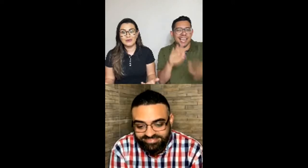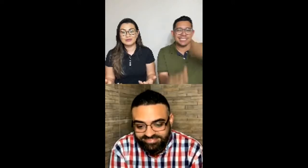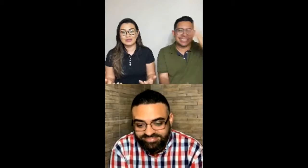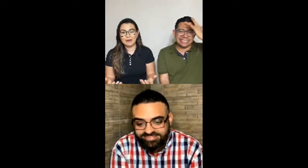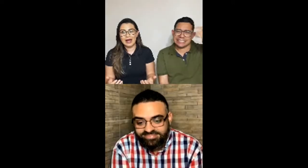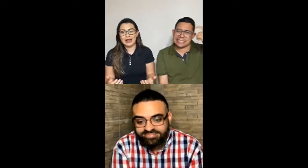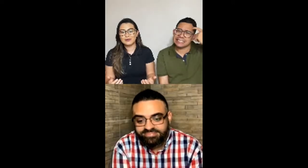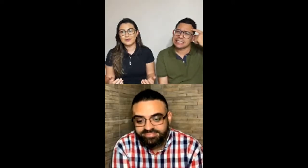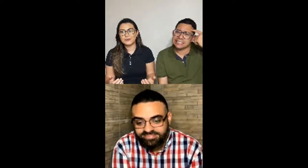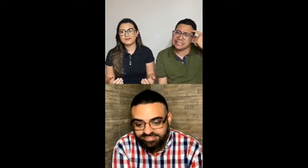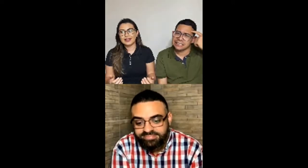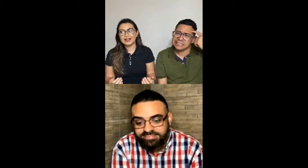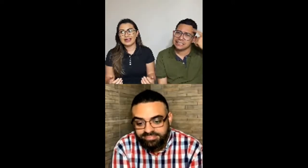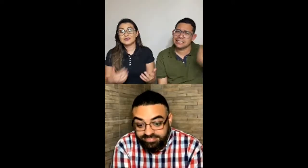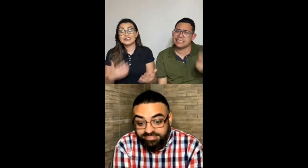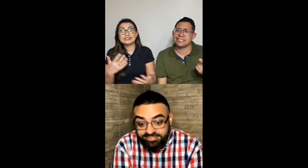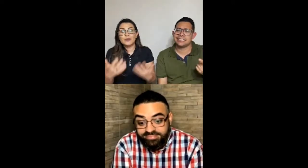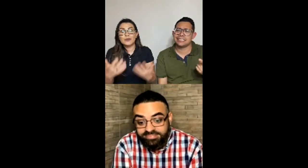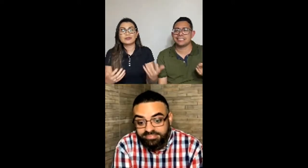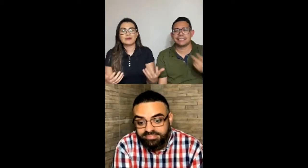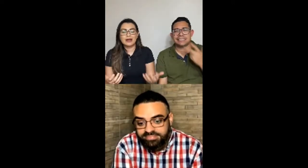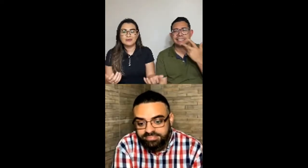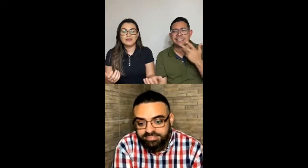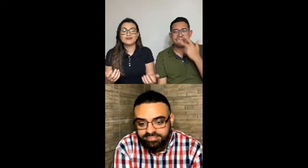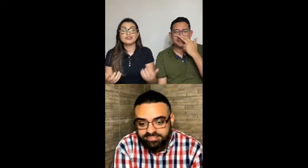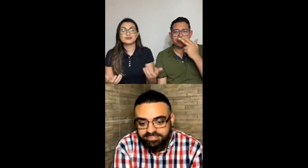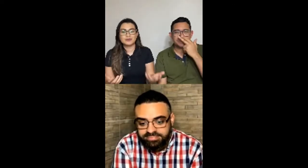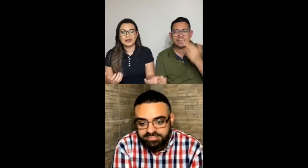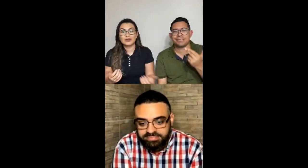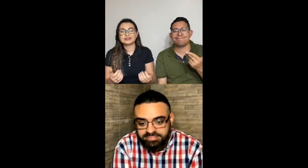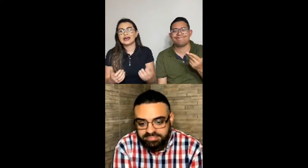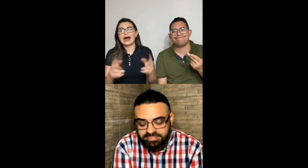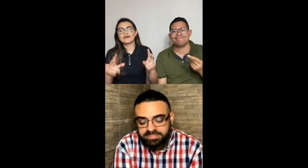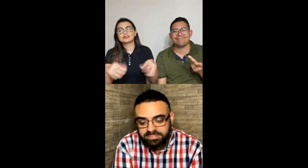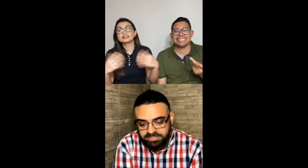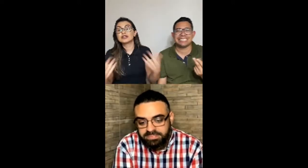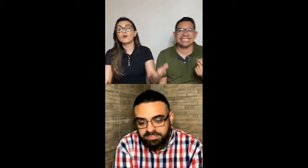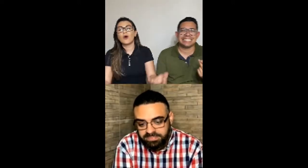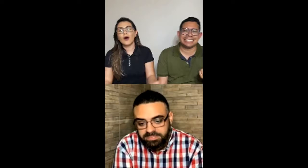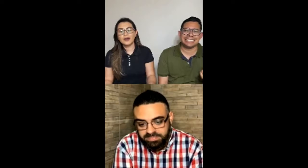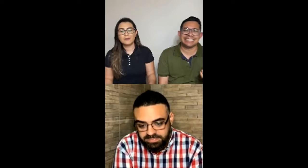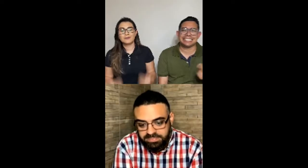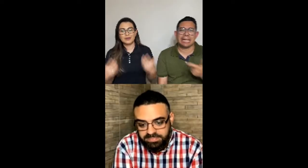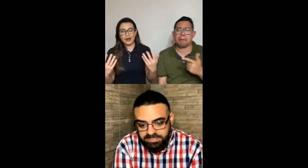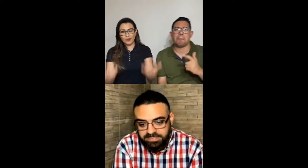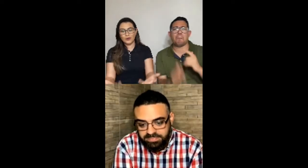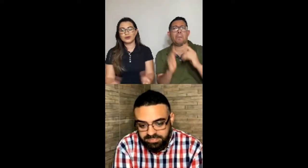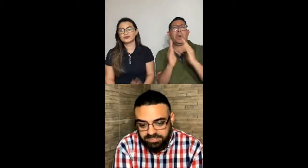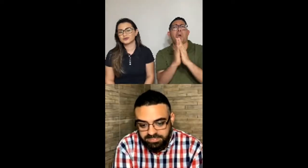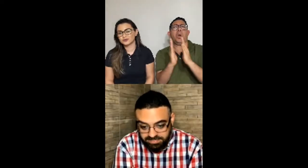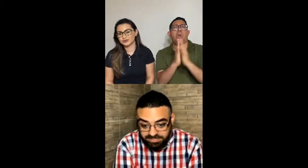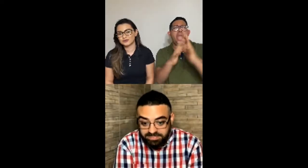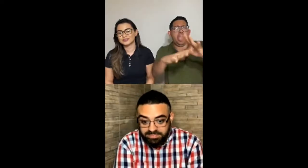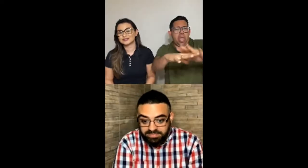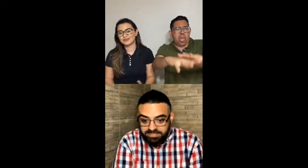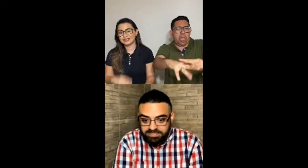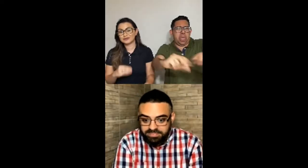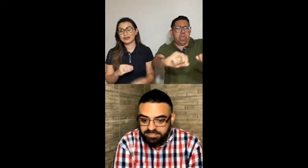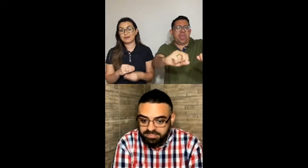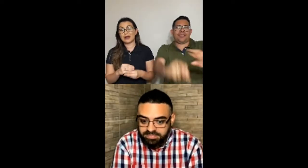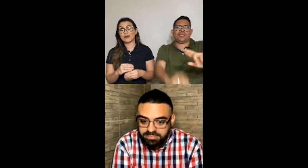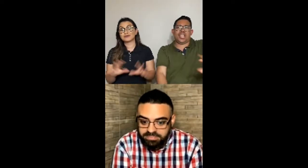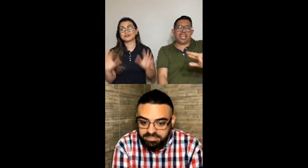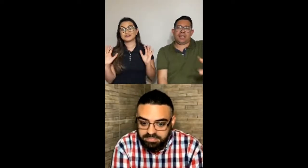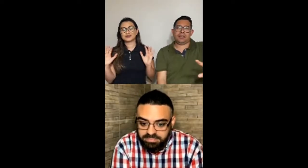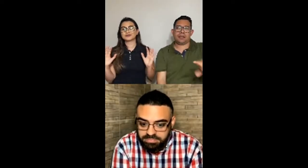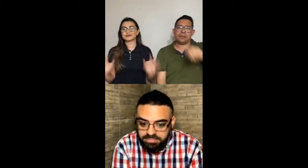não é um trabalho, às vezes não é um trabalho bem visto, porque vocês não oram pela cura dos surdos, vocês fazem um